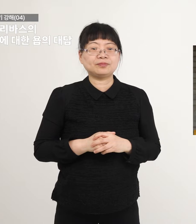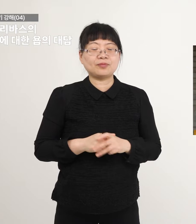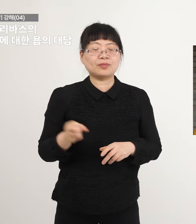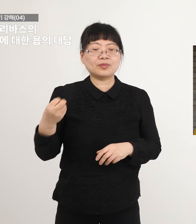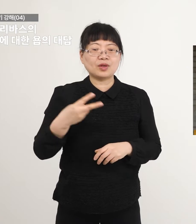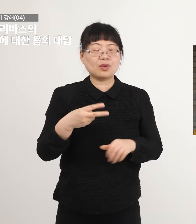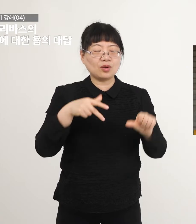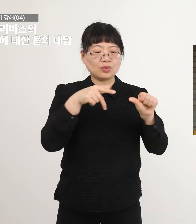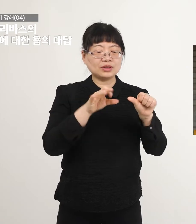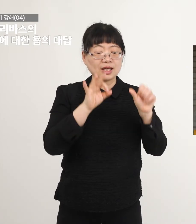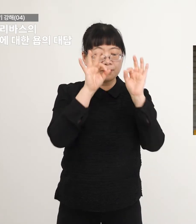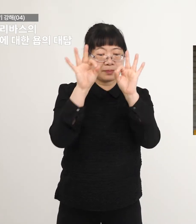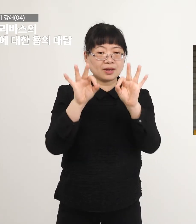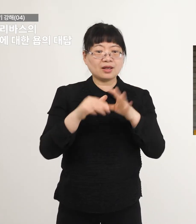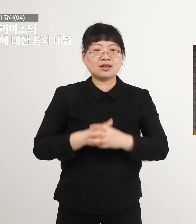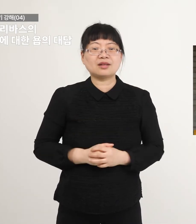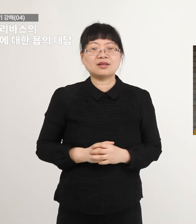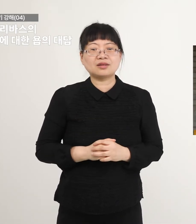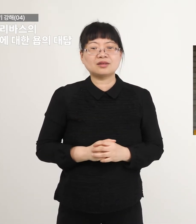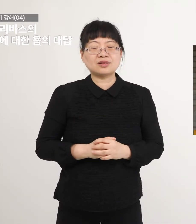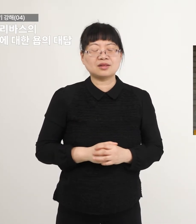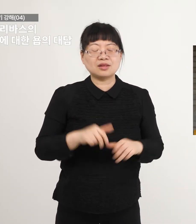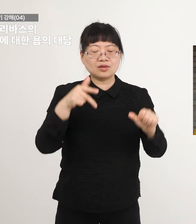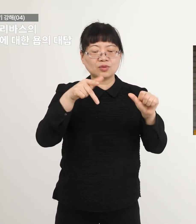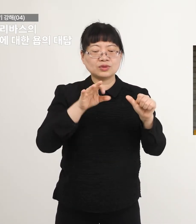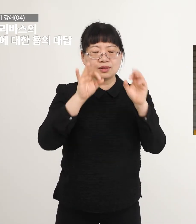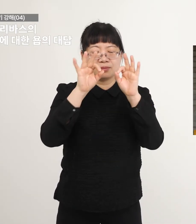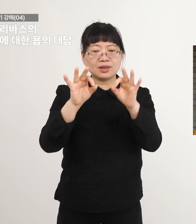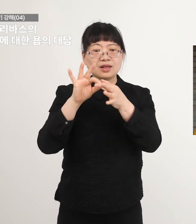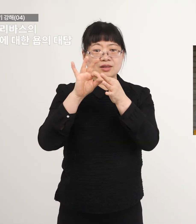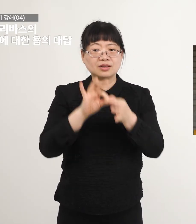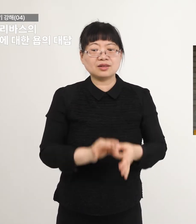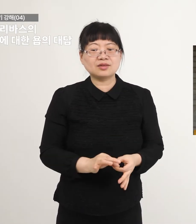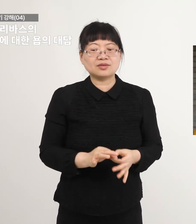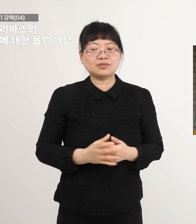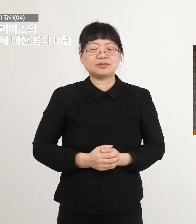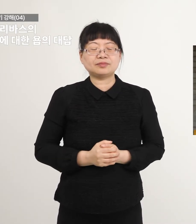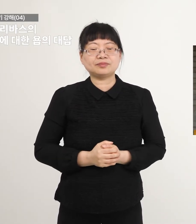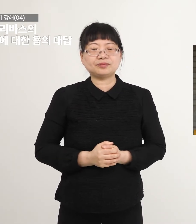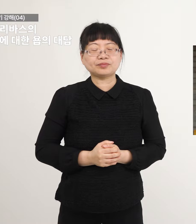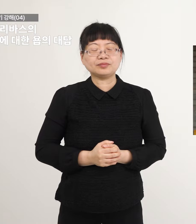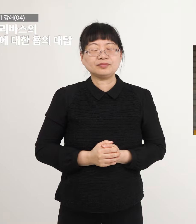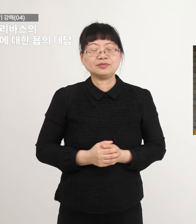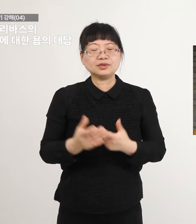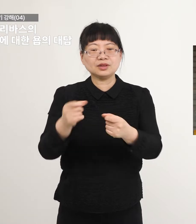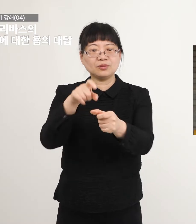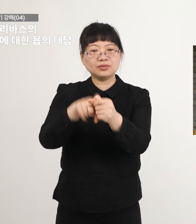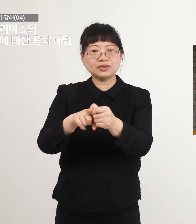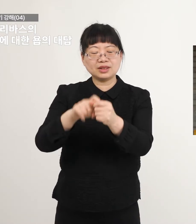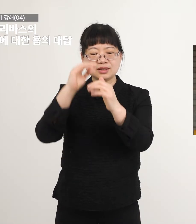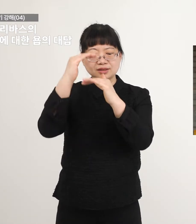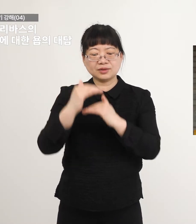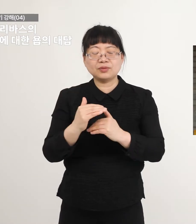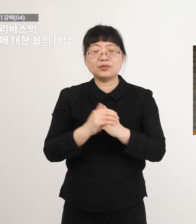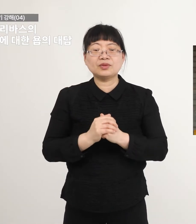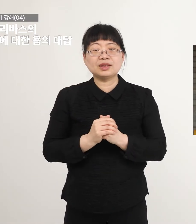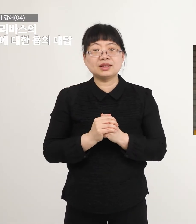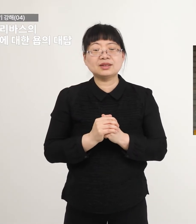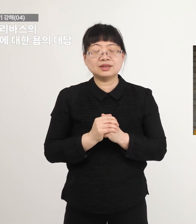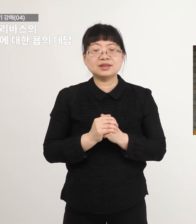그리고 이제 5장으로 넘어가는데 5장에도 계속 그런 취지의 내용들이